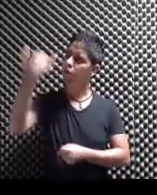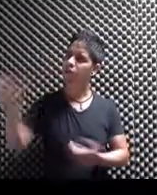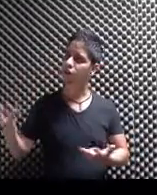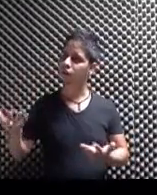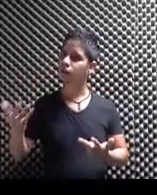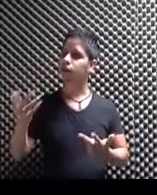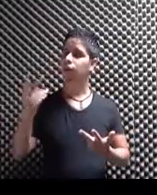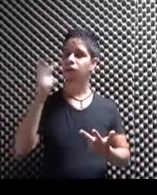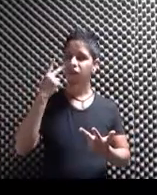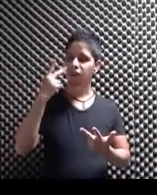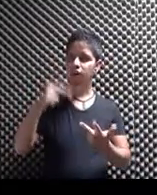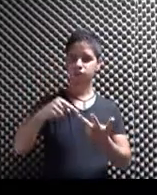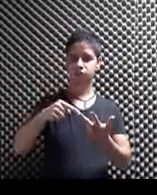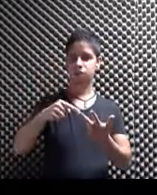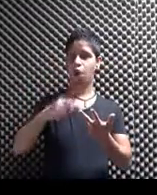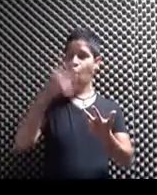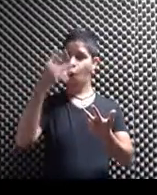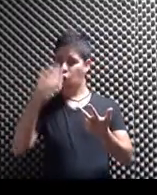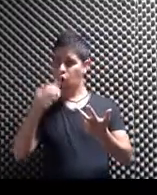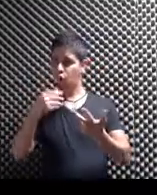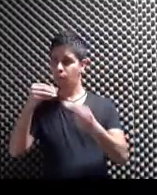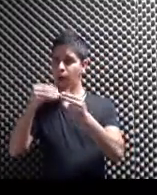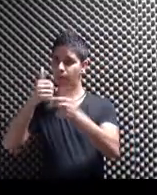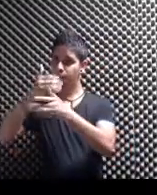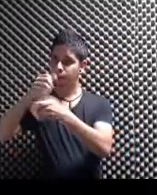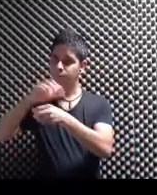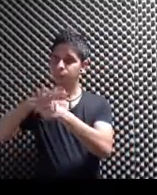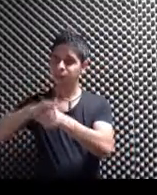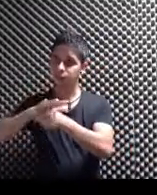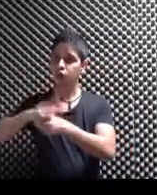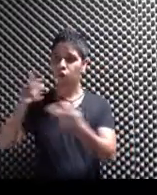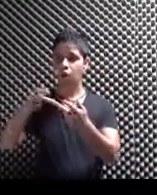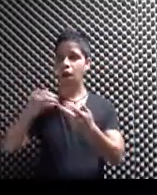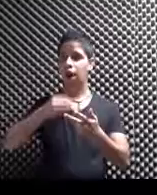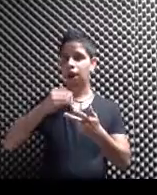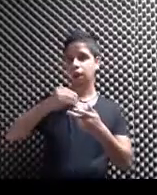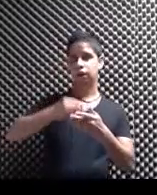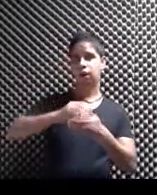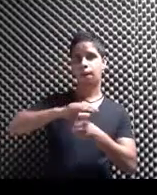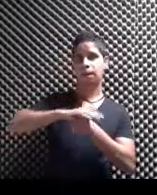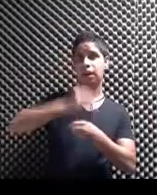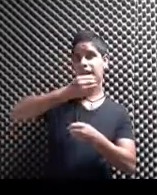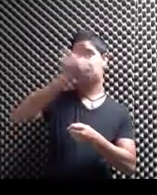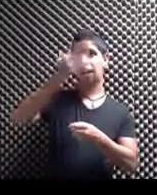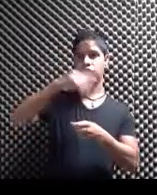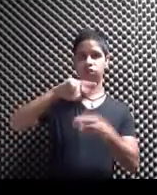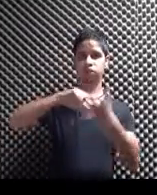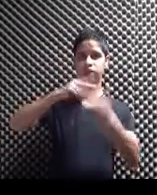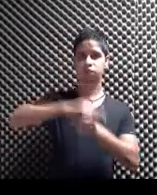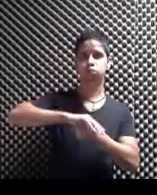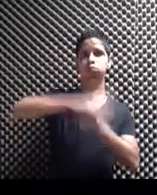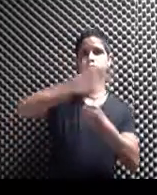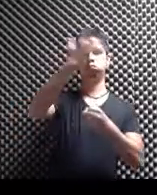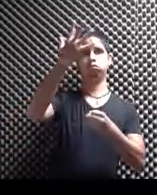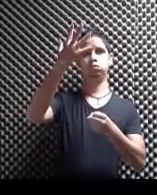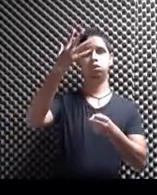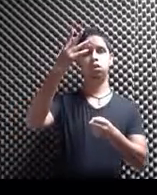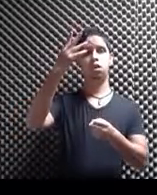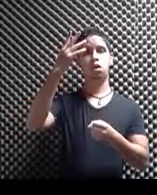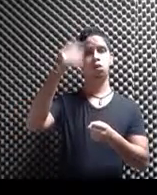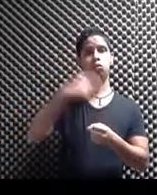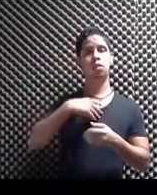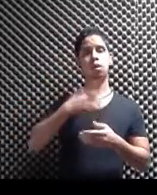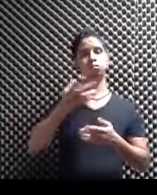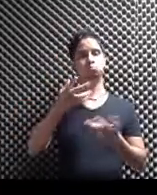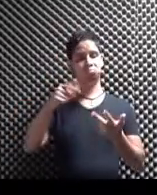tú te has permitido liberarte en la forma en que te exiges lograr muchas cosas ve dice yo tengo que ser más flexible conmigo porque me tengo que